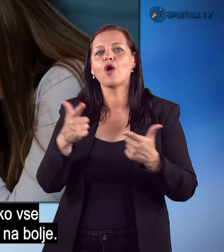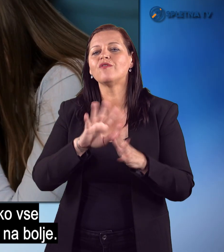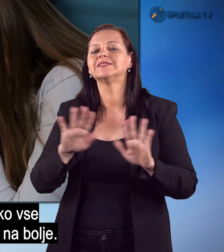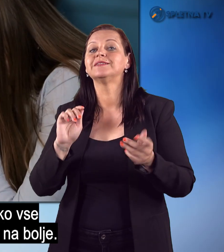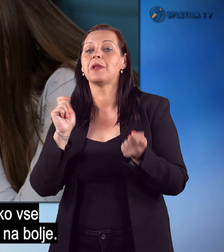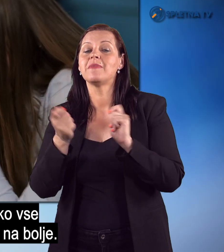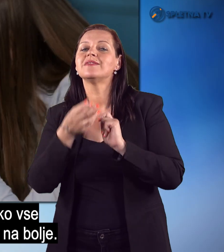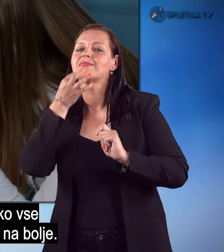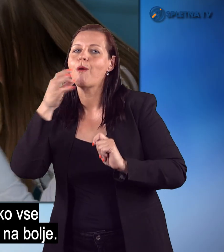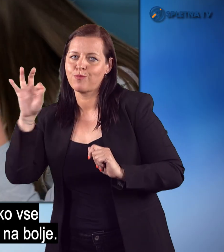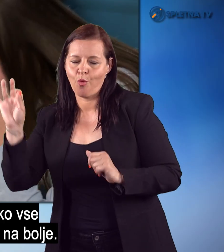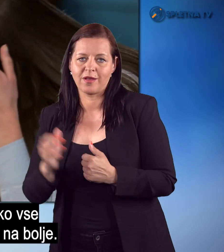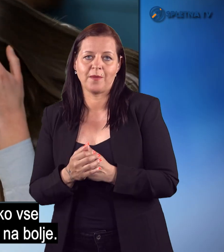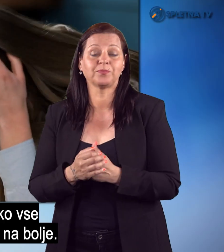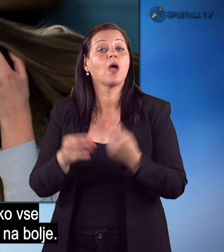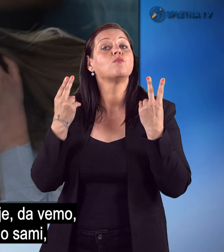bolje.